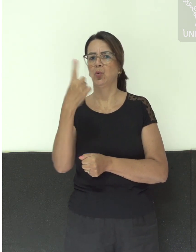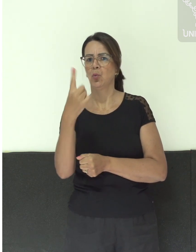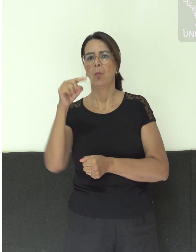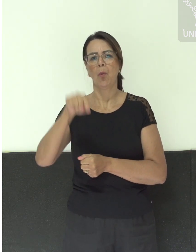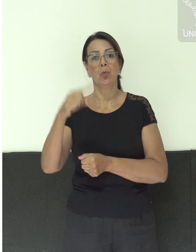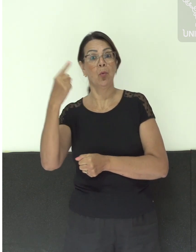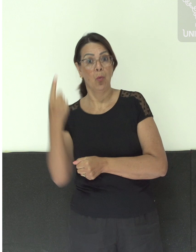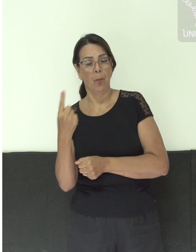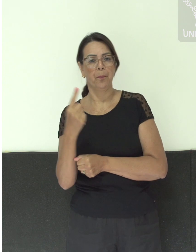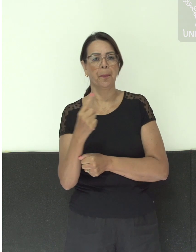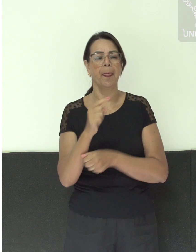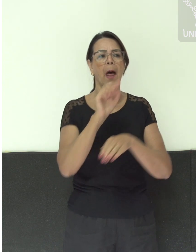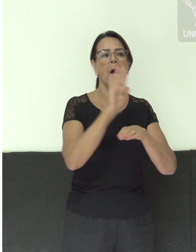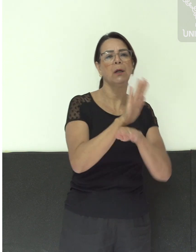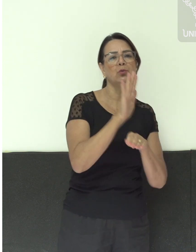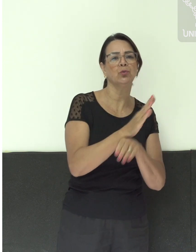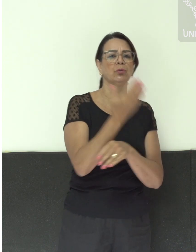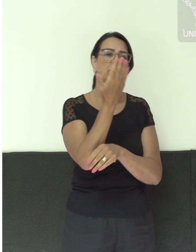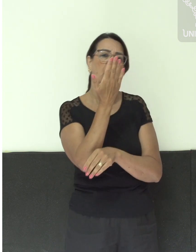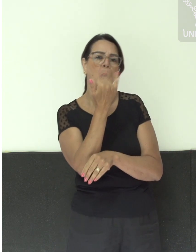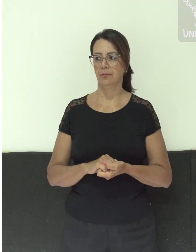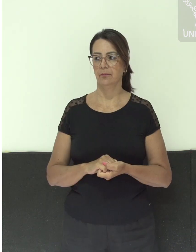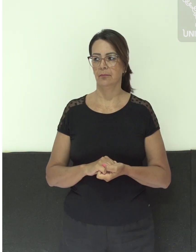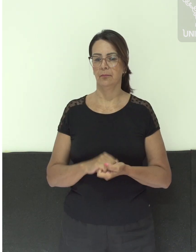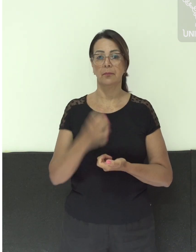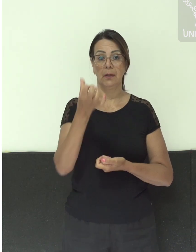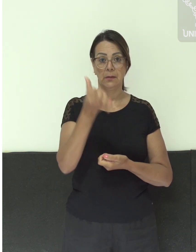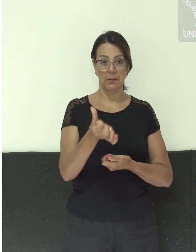6.6.1.1.1. Auxílios para alimentação e transporte.